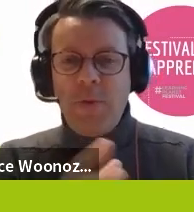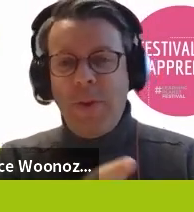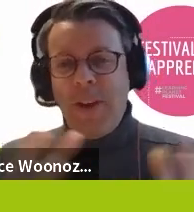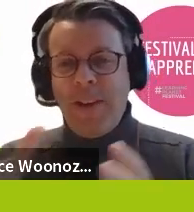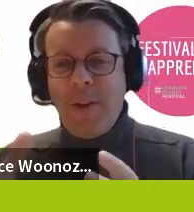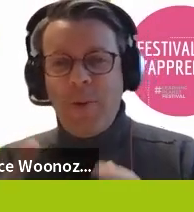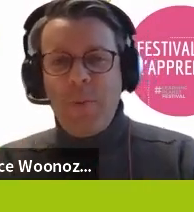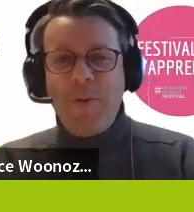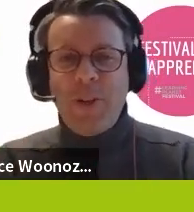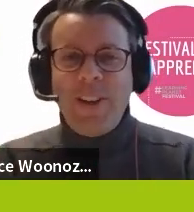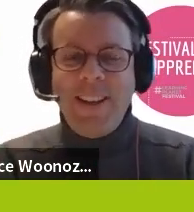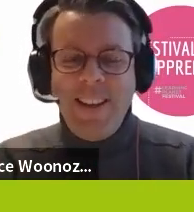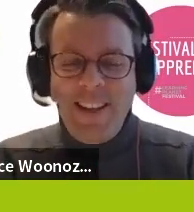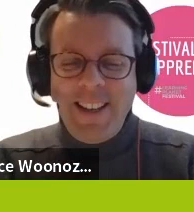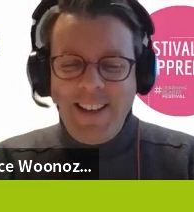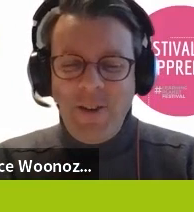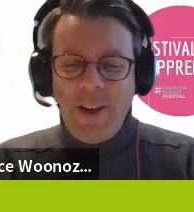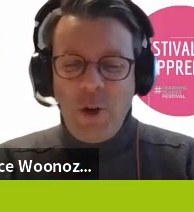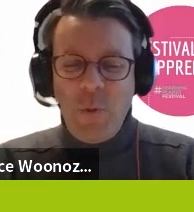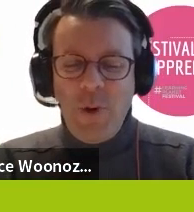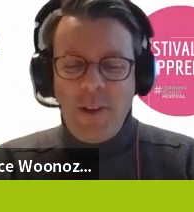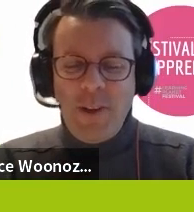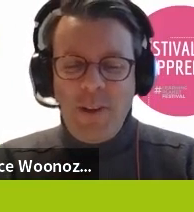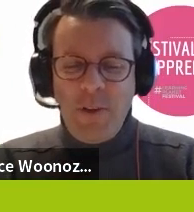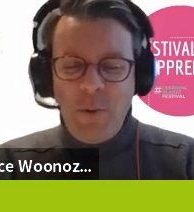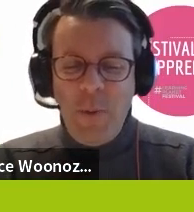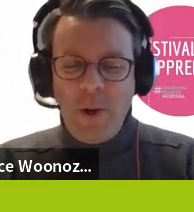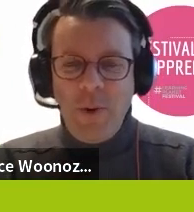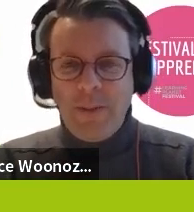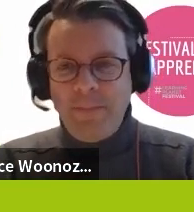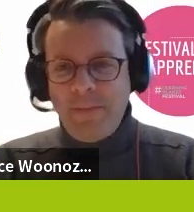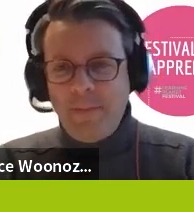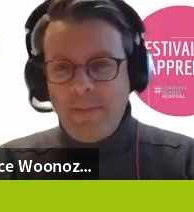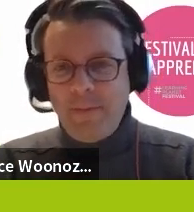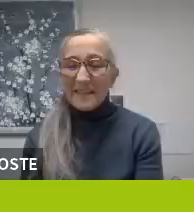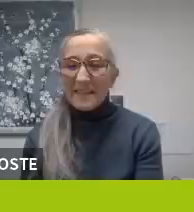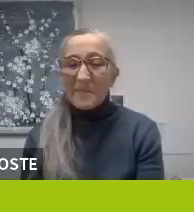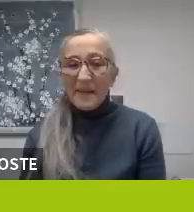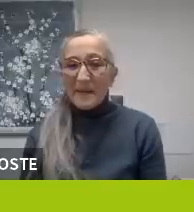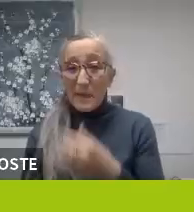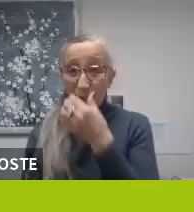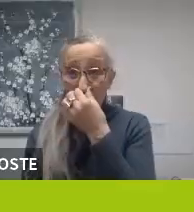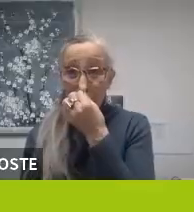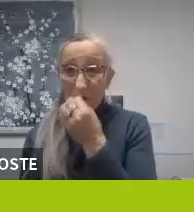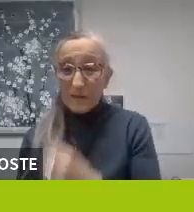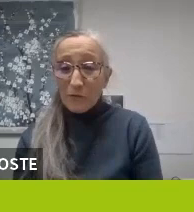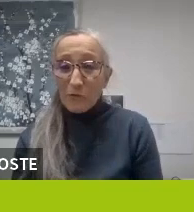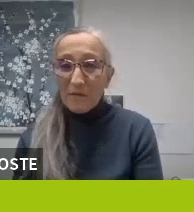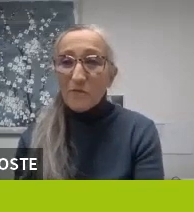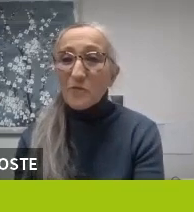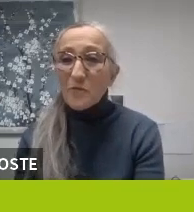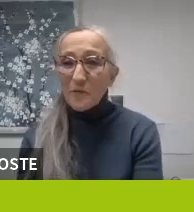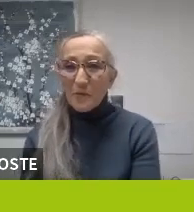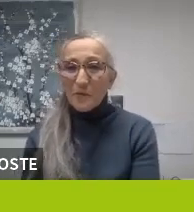voilà, d'un point de vue familial et d'un point de vue professionnel, en quelques mots, ton parcours? C'est ça. Eh bien, bonjour à tous et